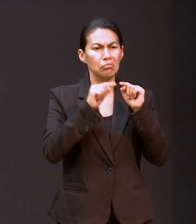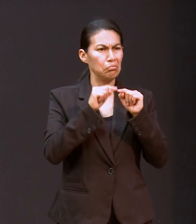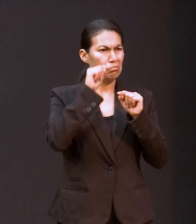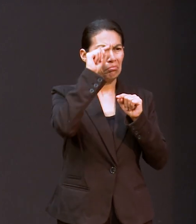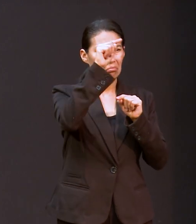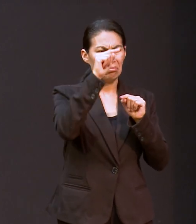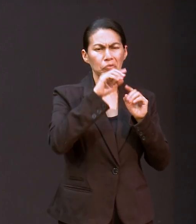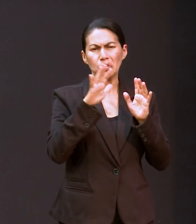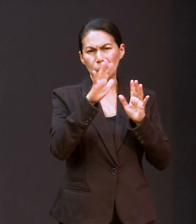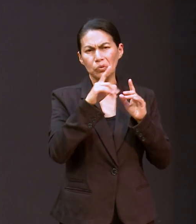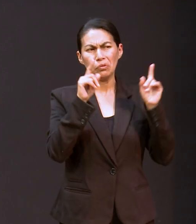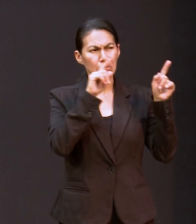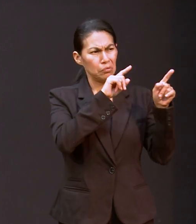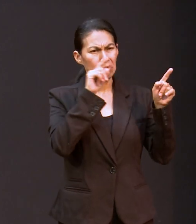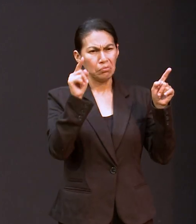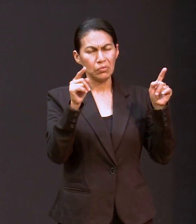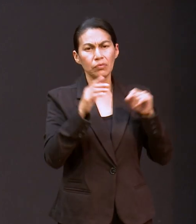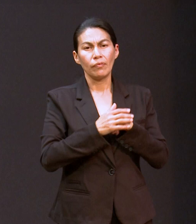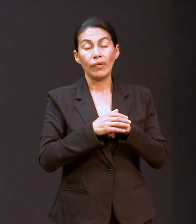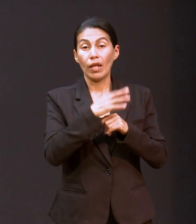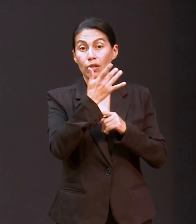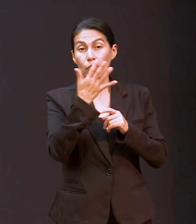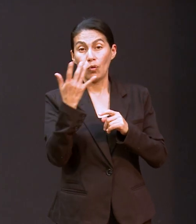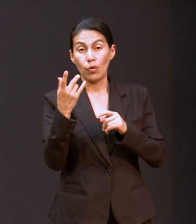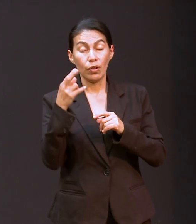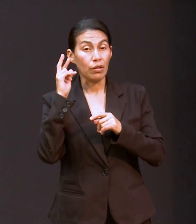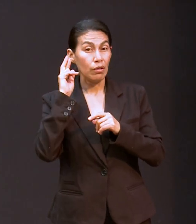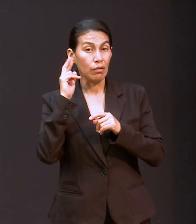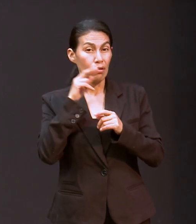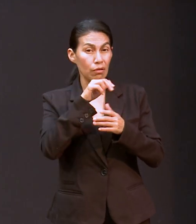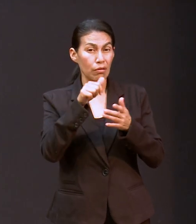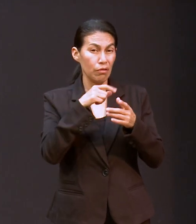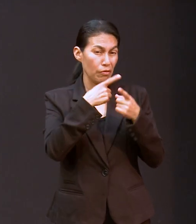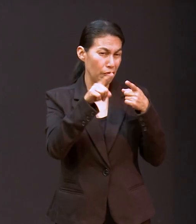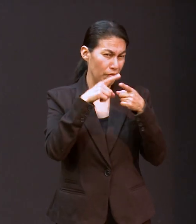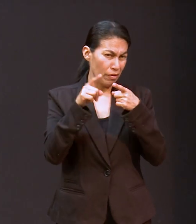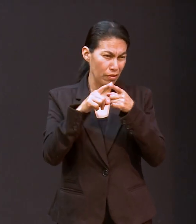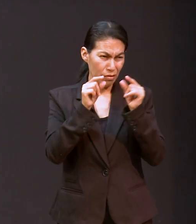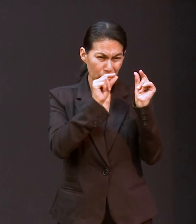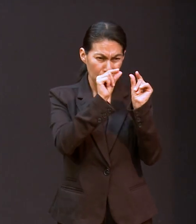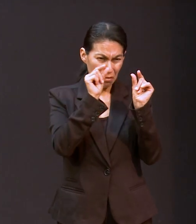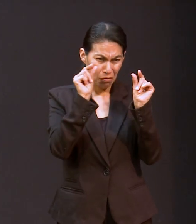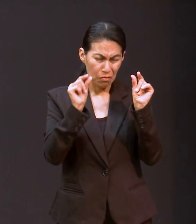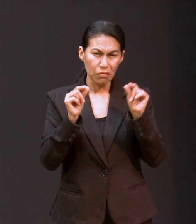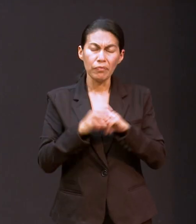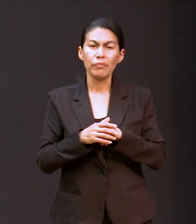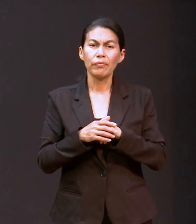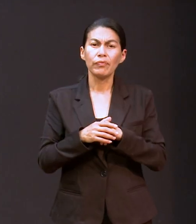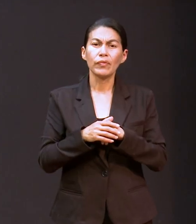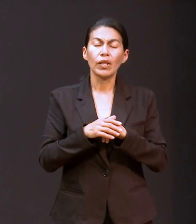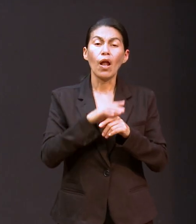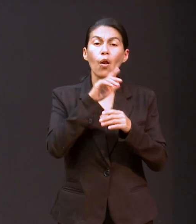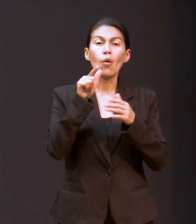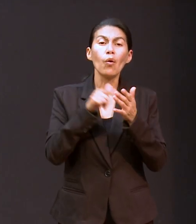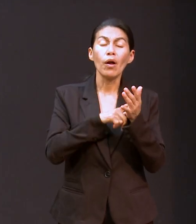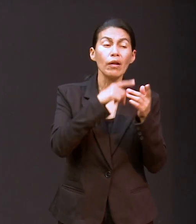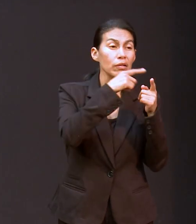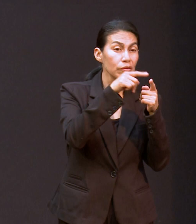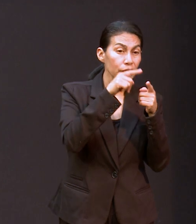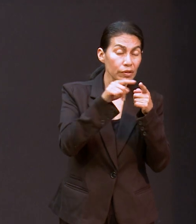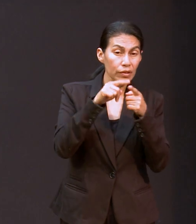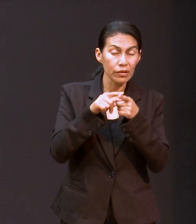como como 50 diferentes estaciones de radio en diferentes